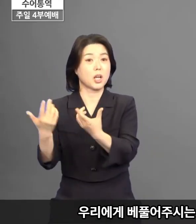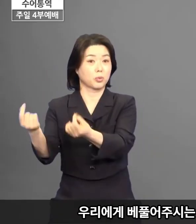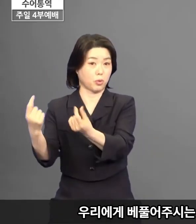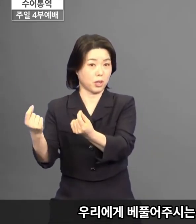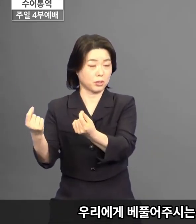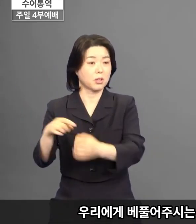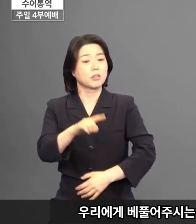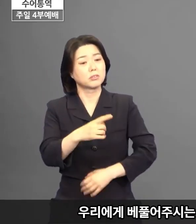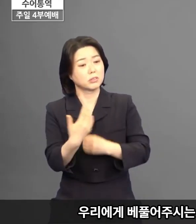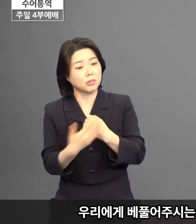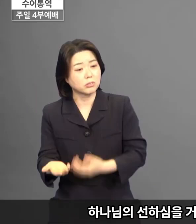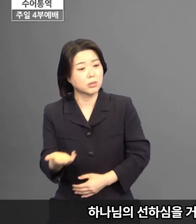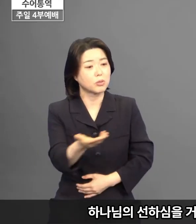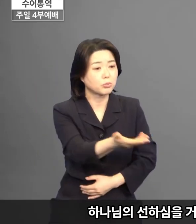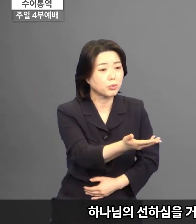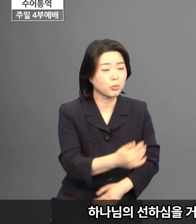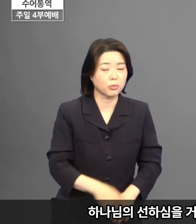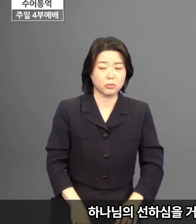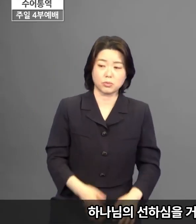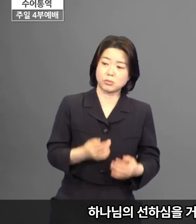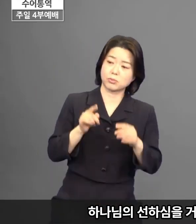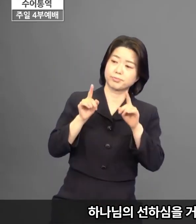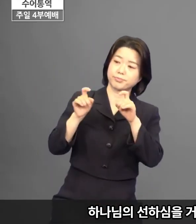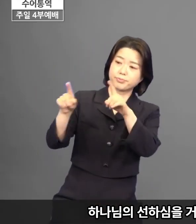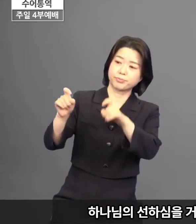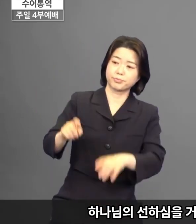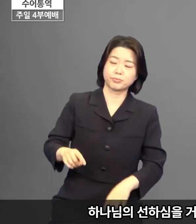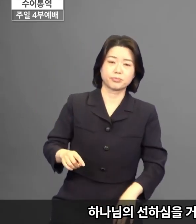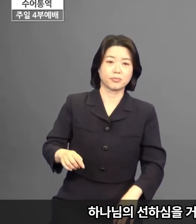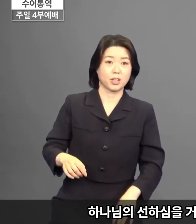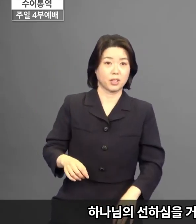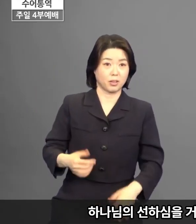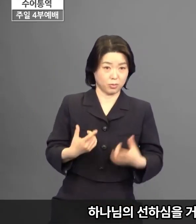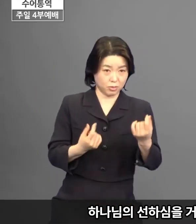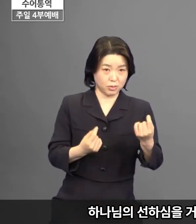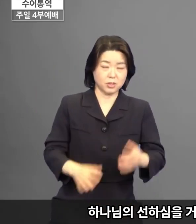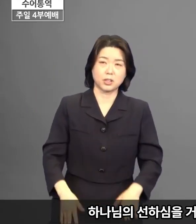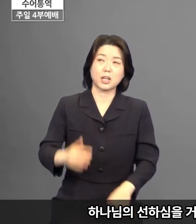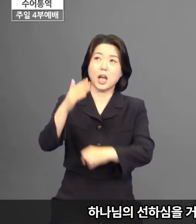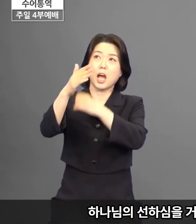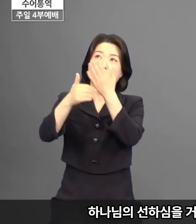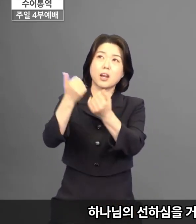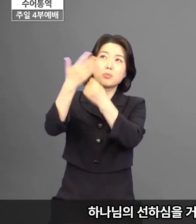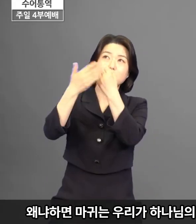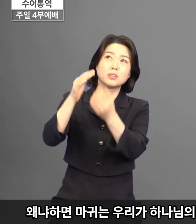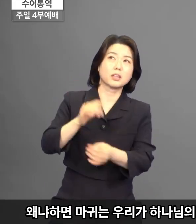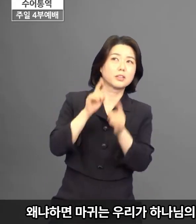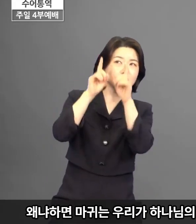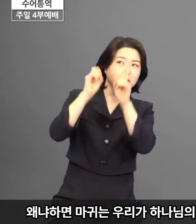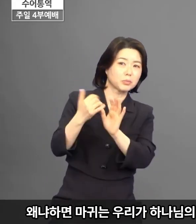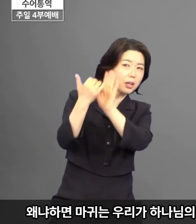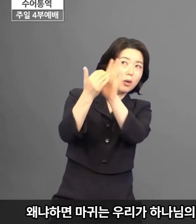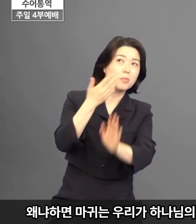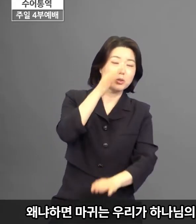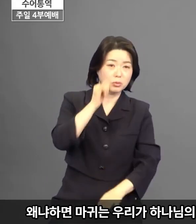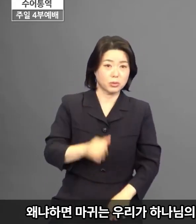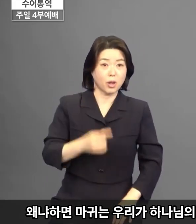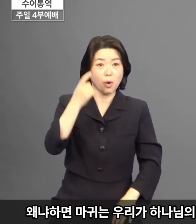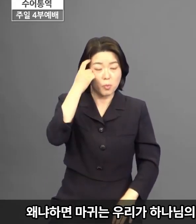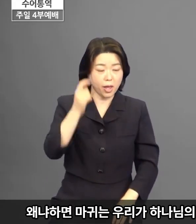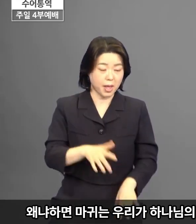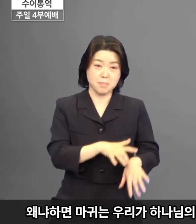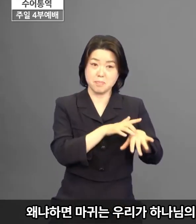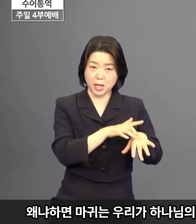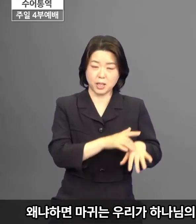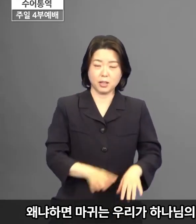우리도 의심하면서 하나님의 선하심을 거부할 때가 있을 수 있습니다. 왜냐하면 마귀는 우리가